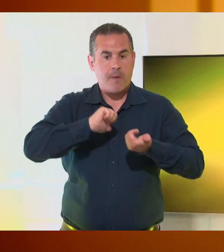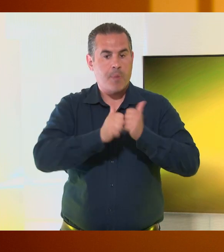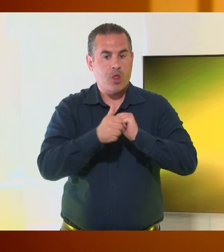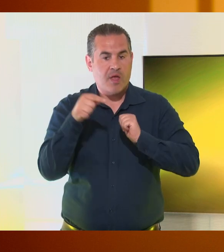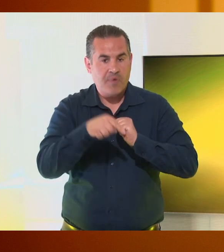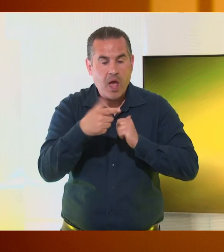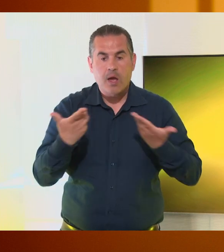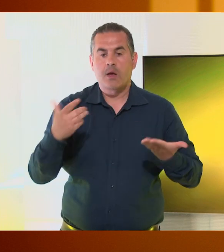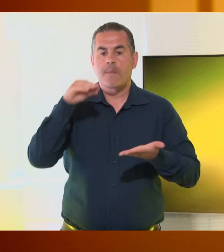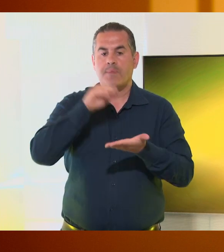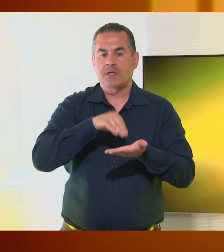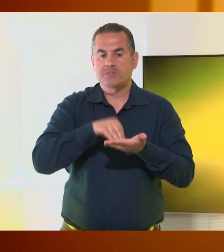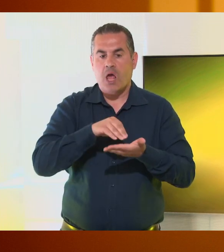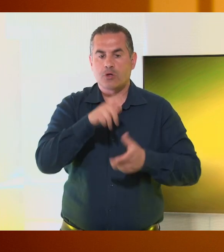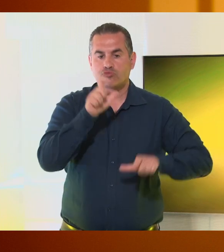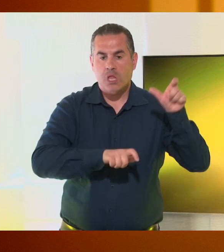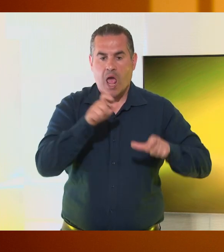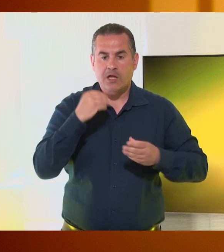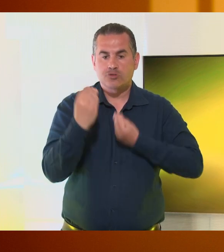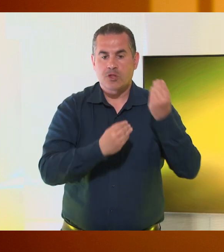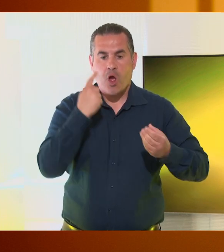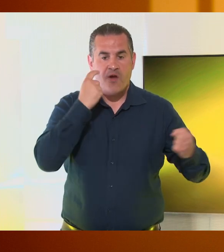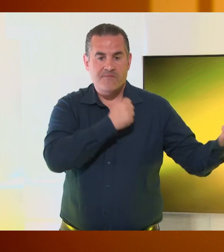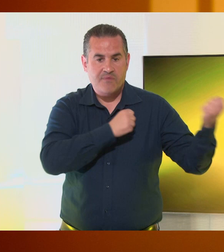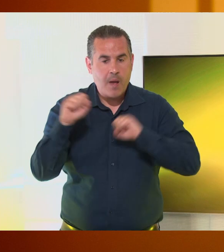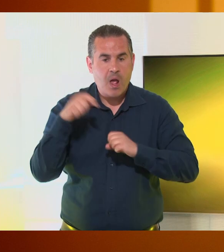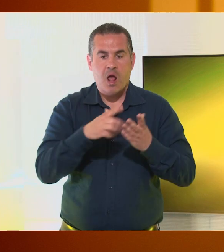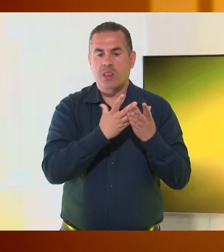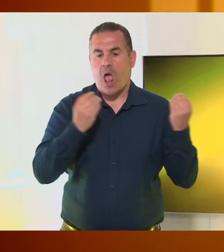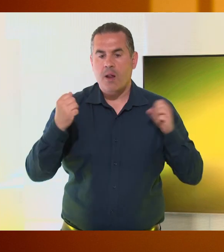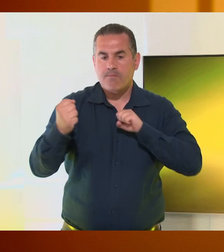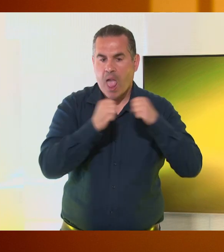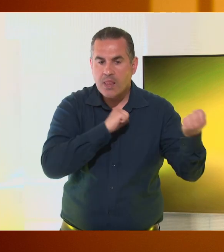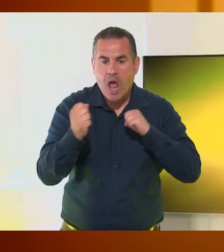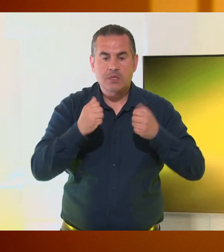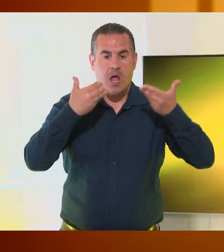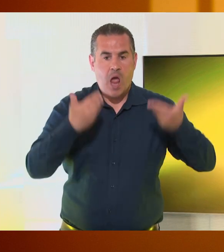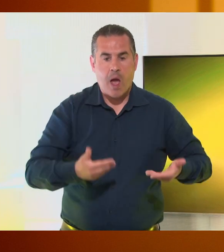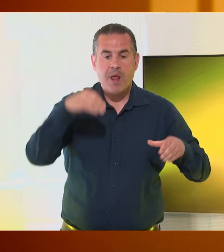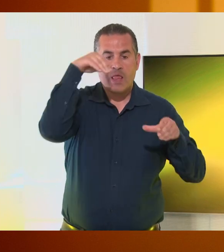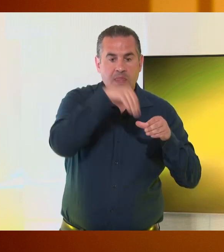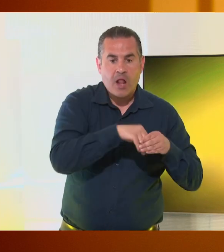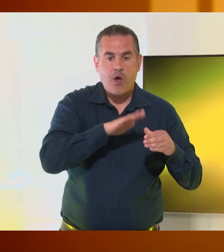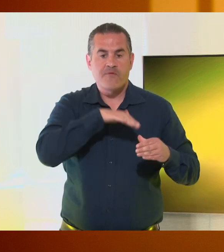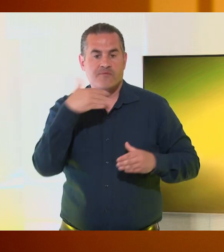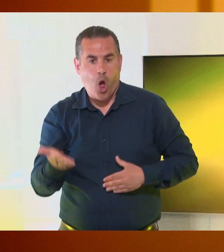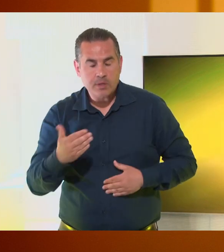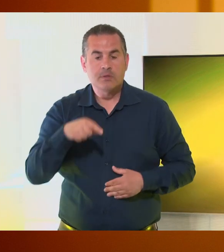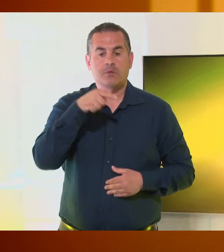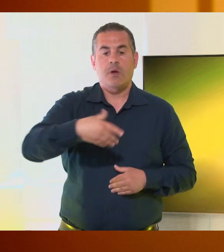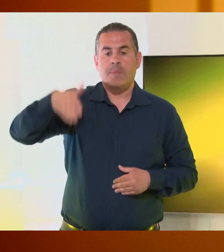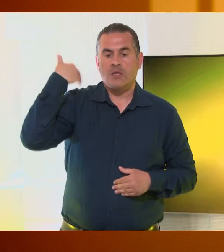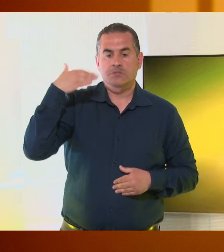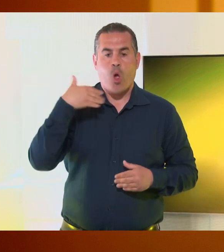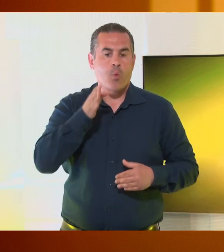dal campo, di un calcio nostalgico fatto di uomini e scelte che per una sera sono saliti sul palco come quando l'allenatore ti convoca